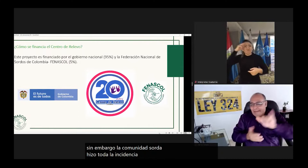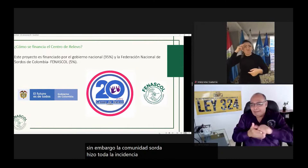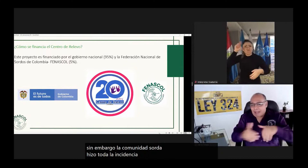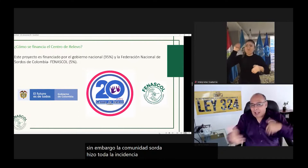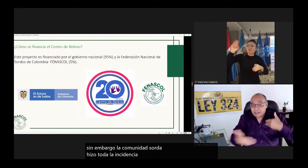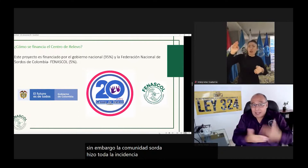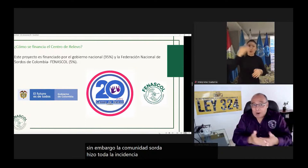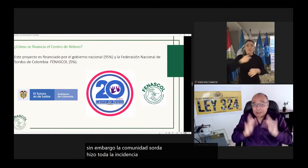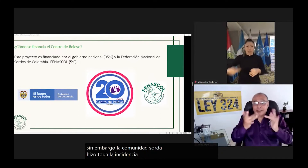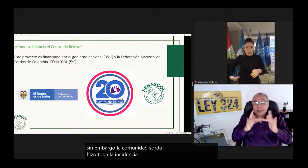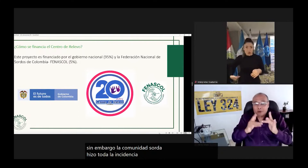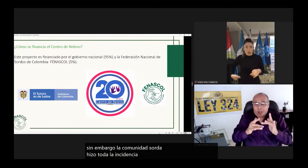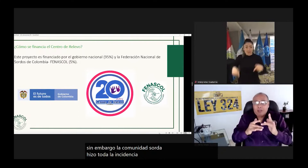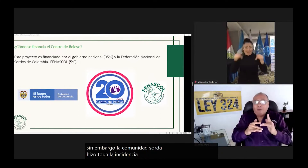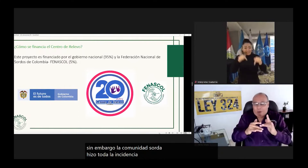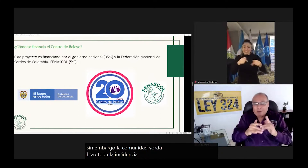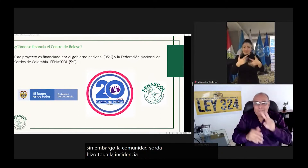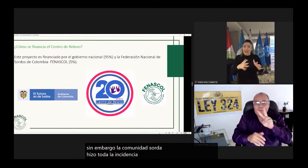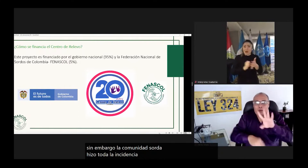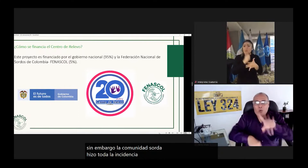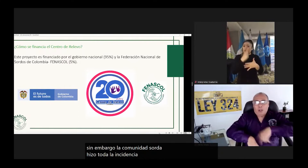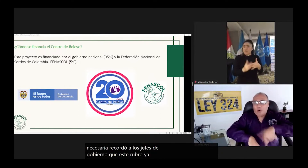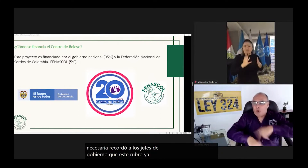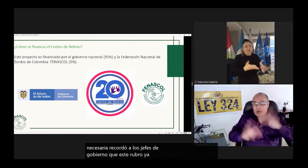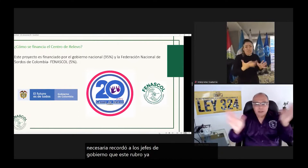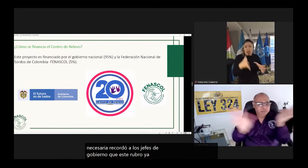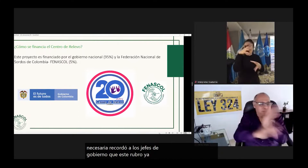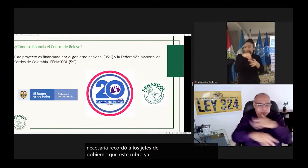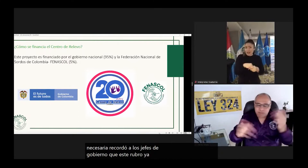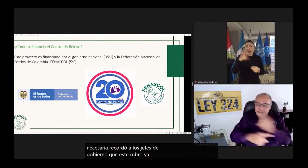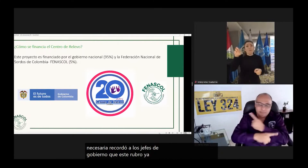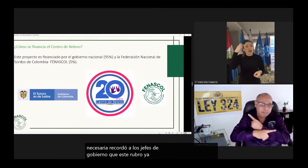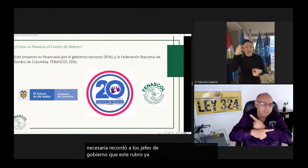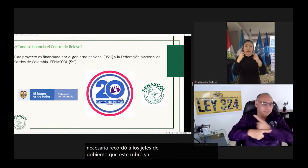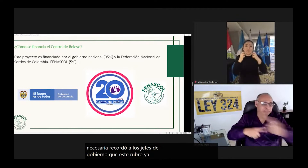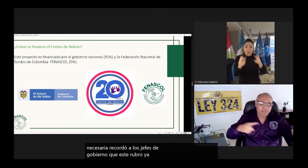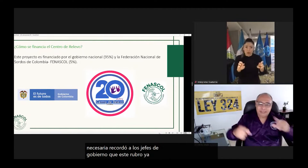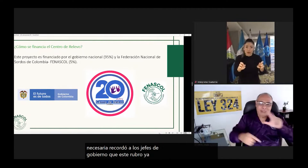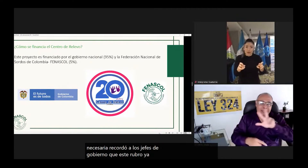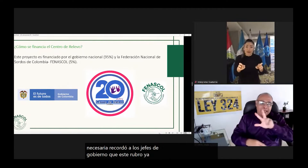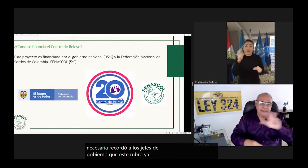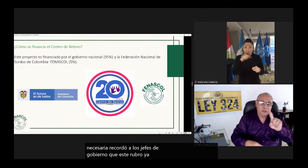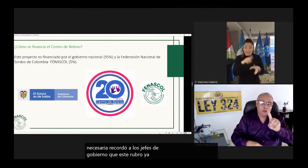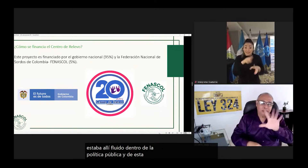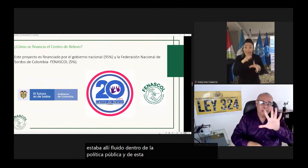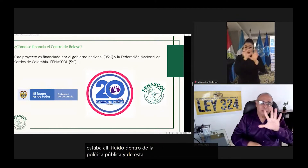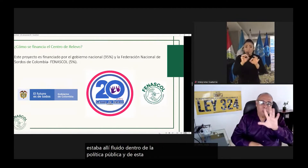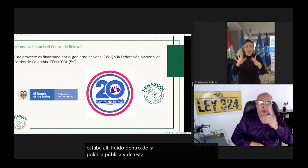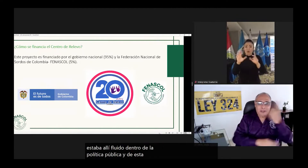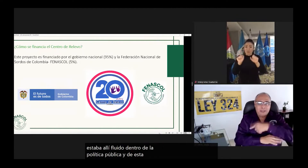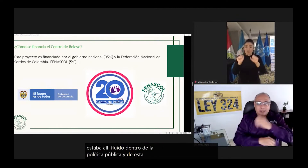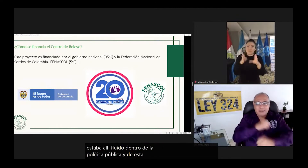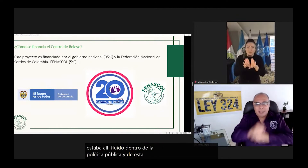gobierno que este rubro ya estaba allí incluido dentro de la política pública. Y de esta manera, pues, no se cerró el